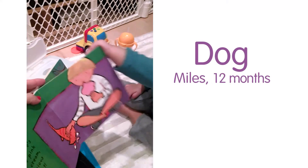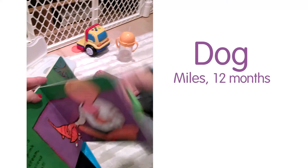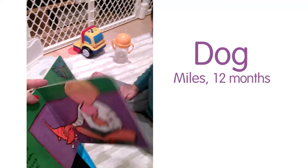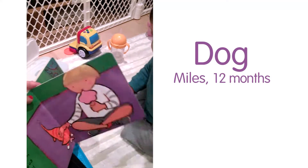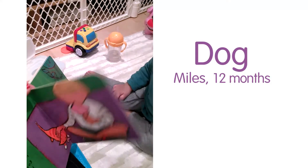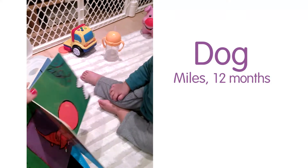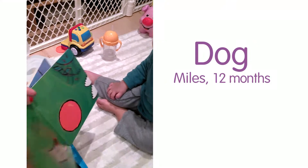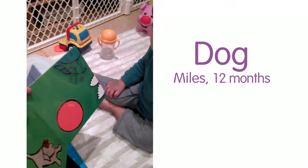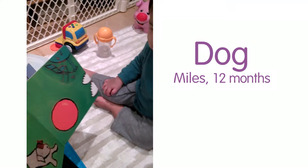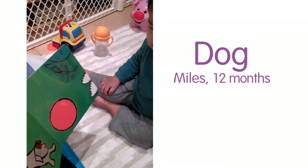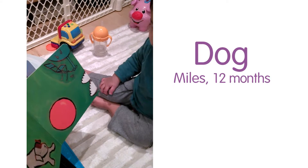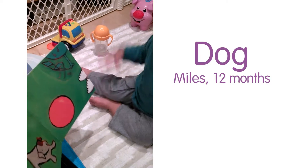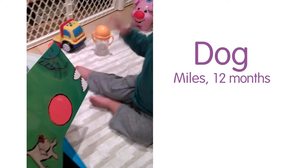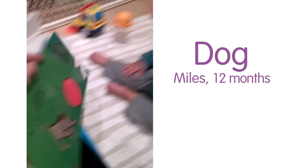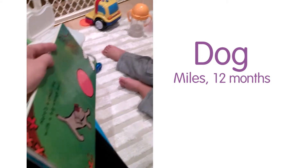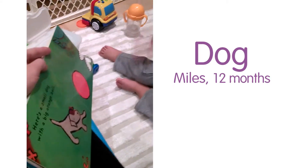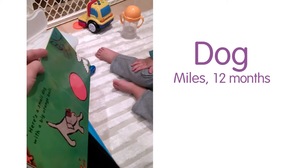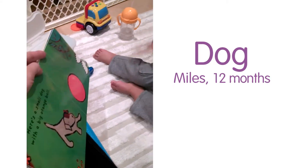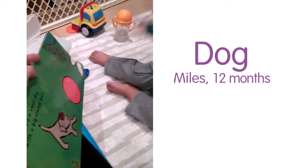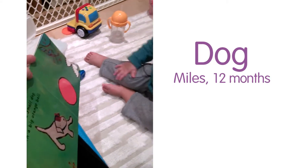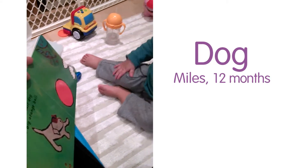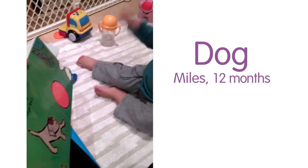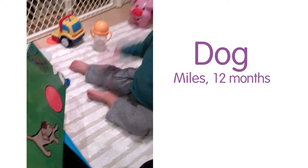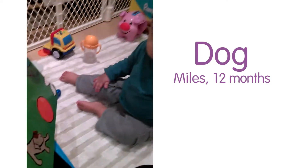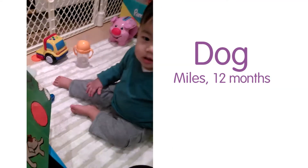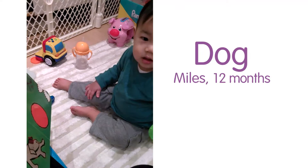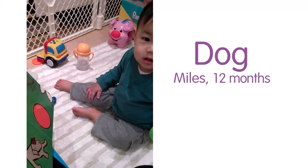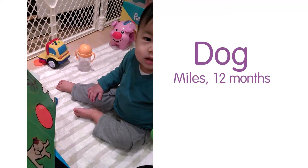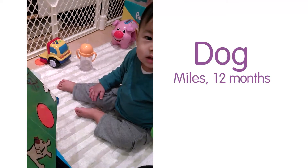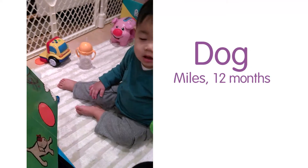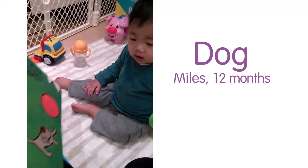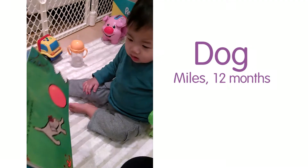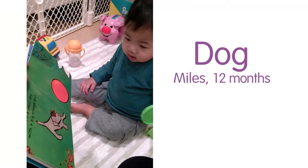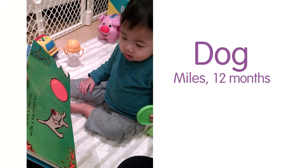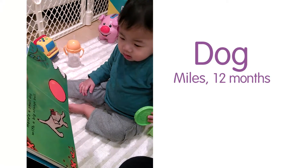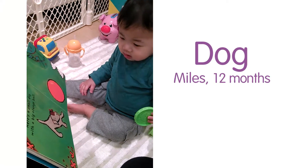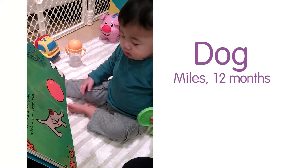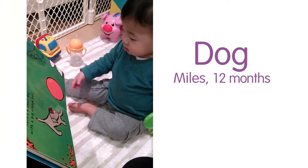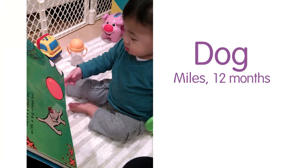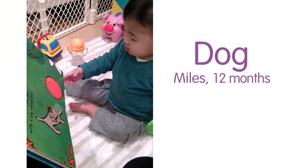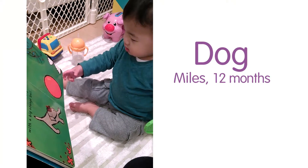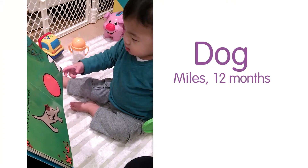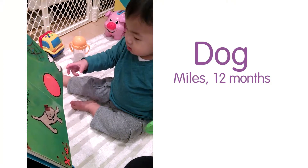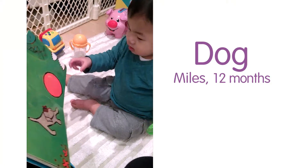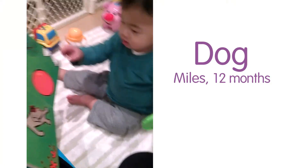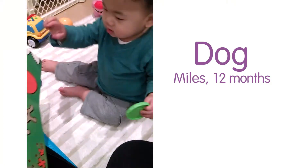哦，冰淇淋，这是什么？狗狗，狗狗，再一次狗狗，橘色